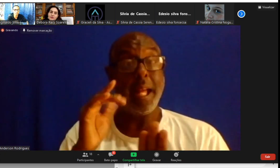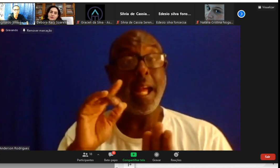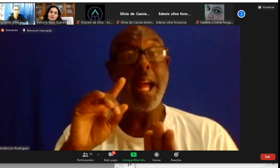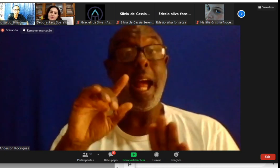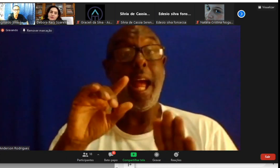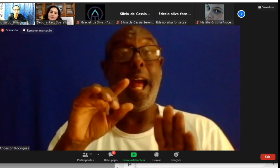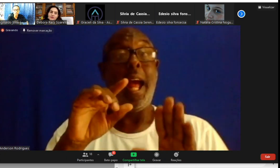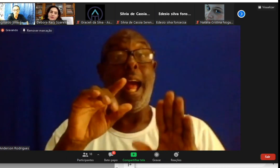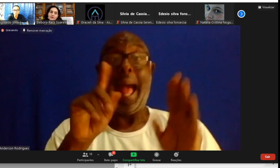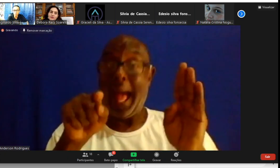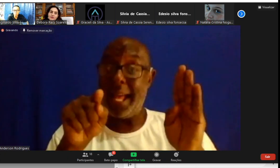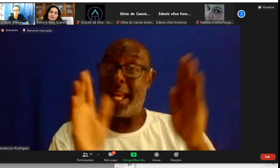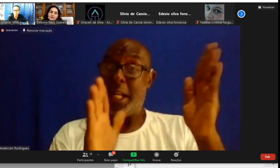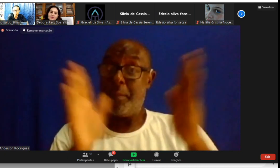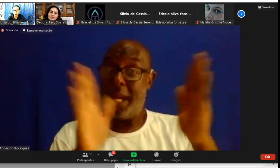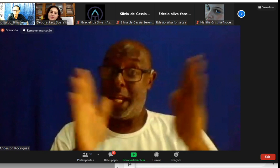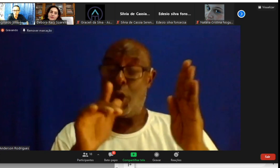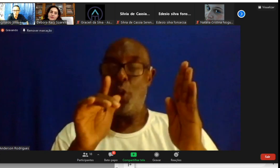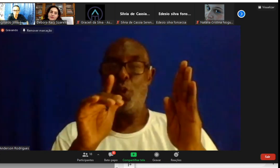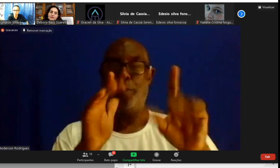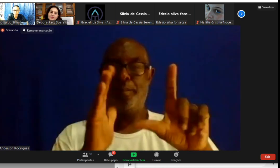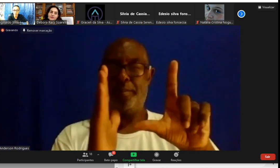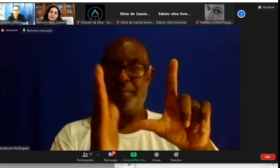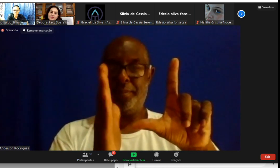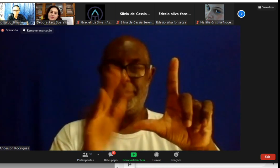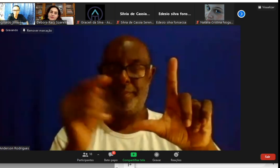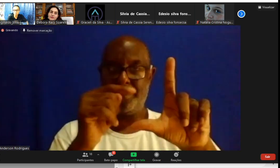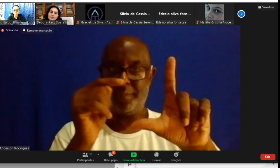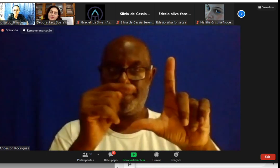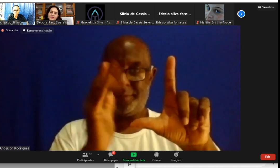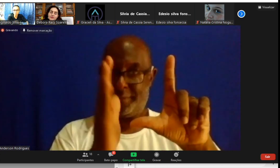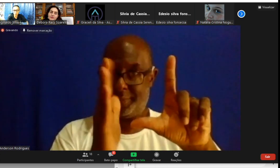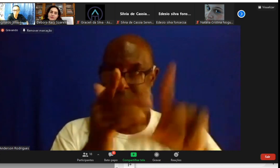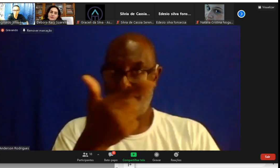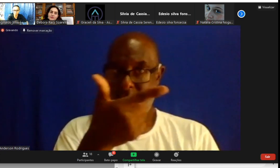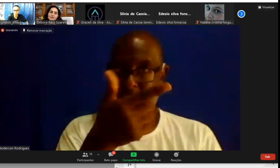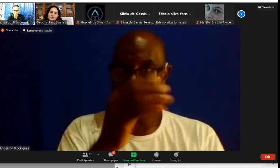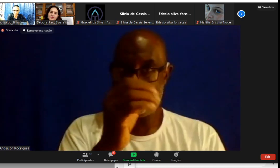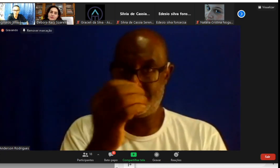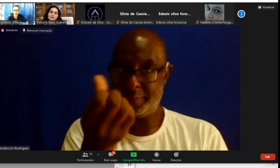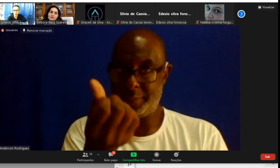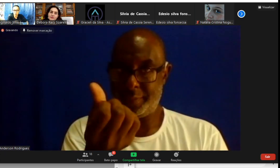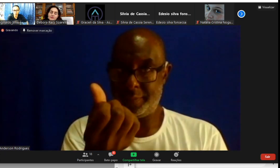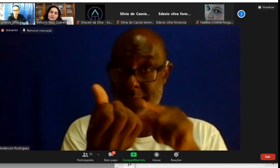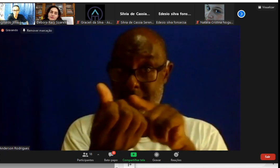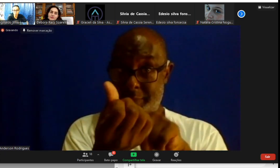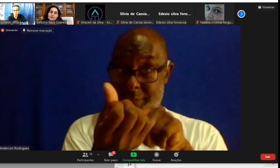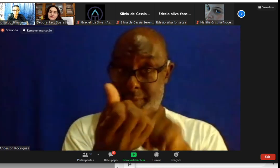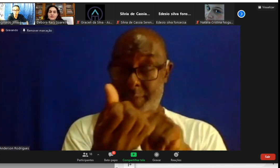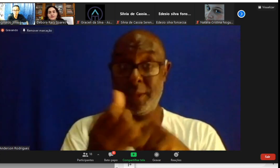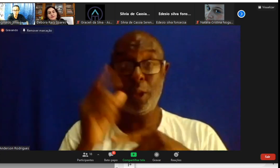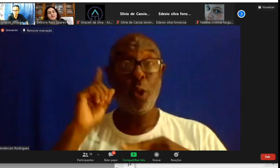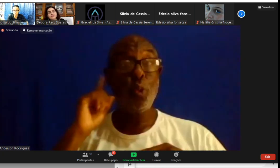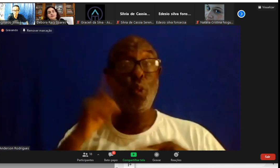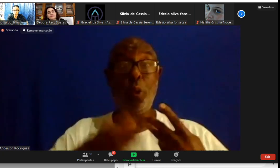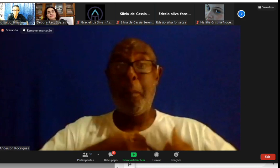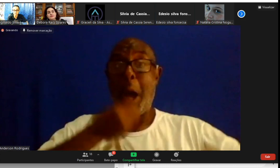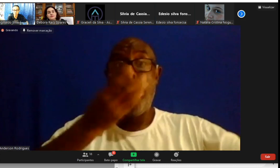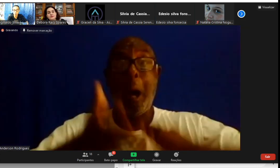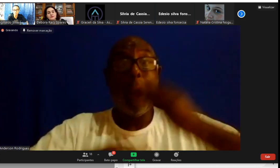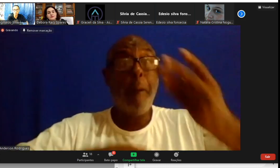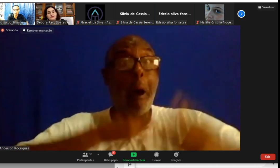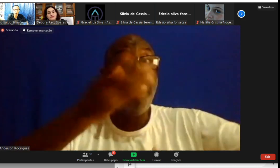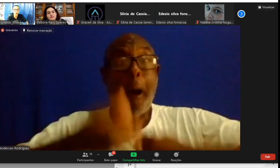escolas. No ensino fundamental, por exemplo. Então, nesse período, agora em 2006 em